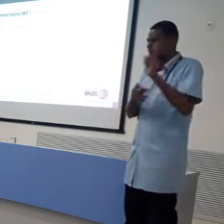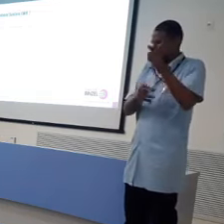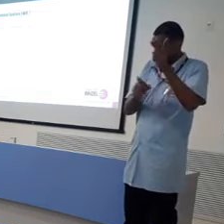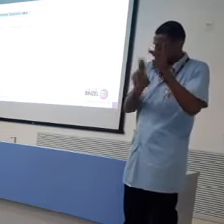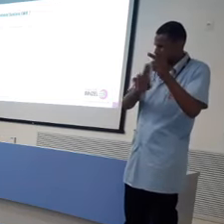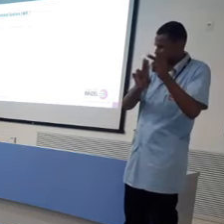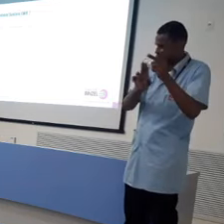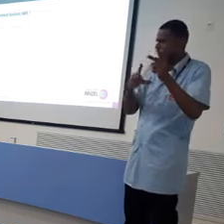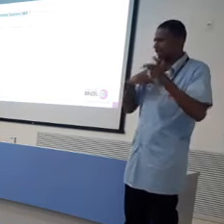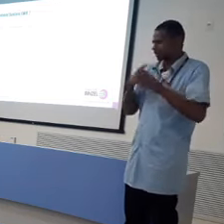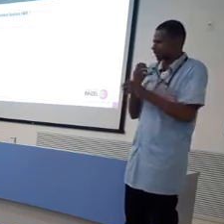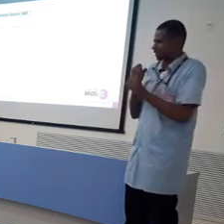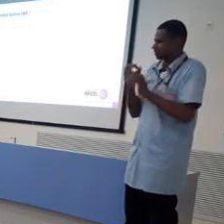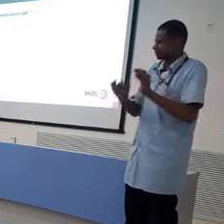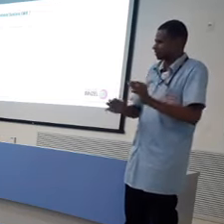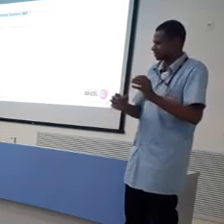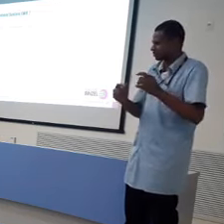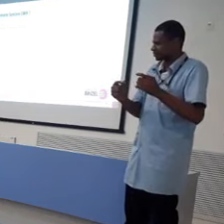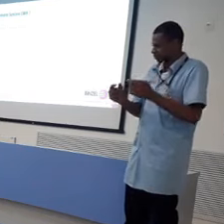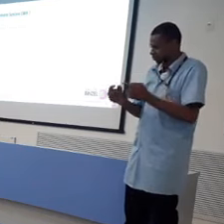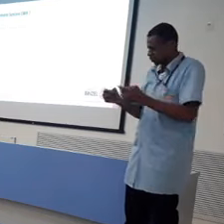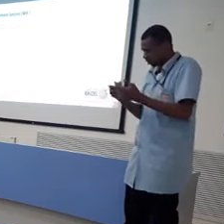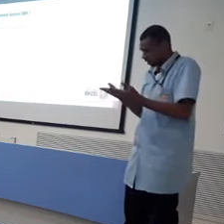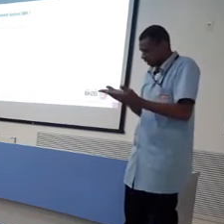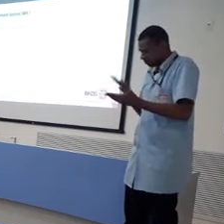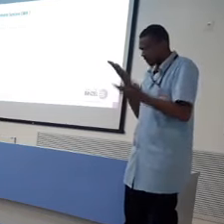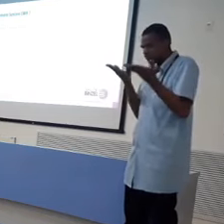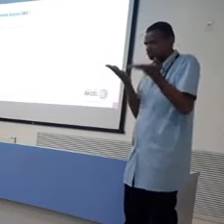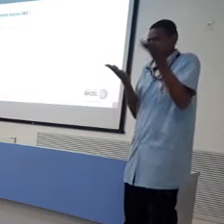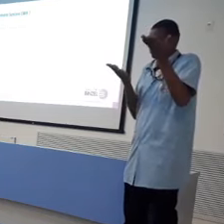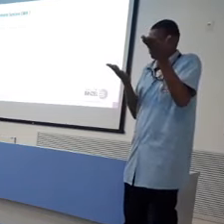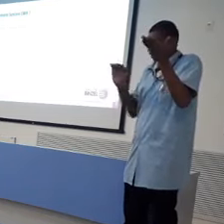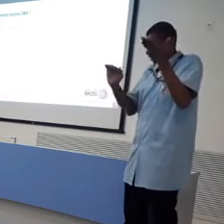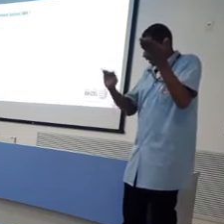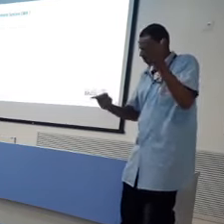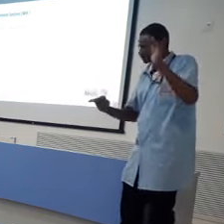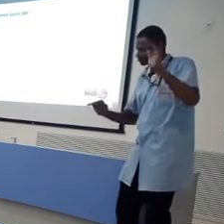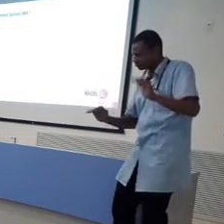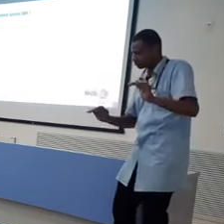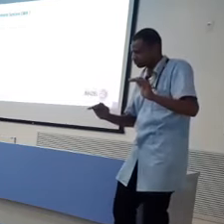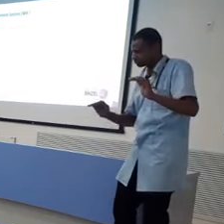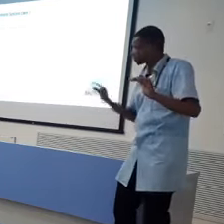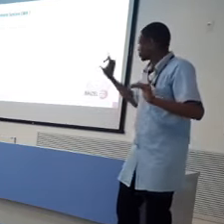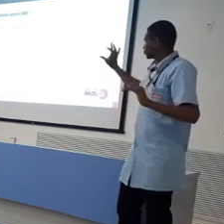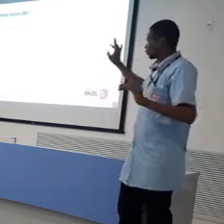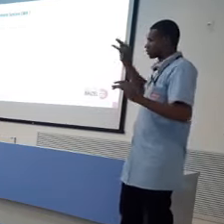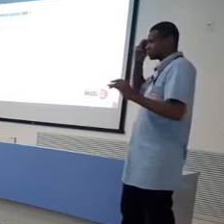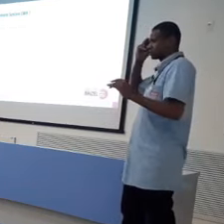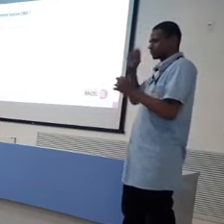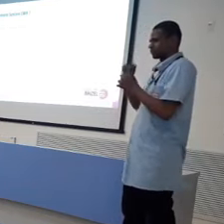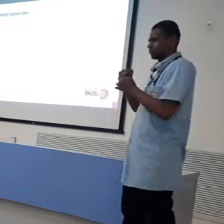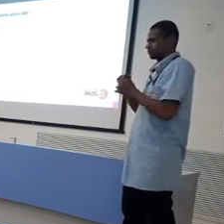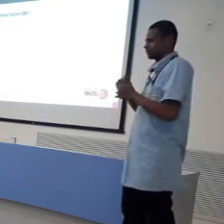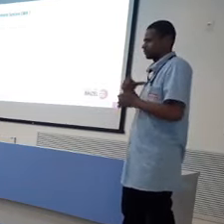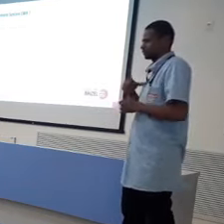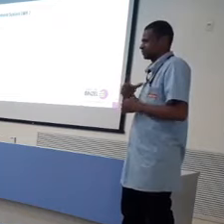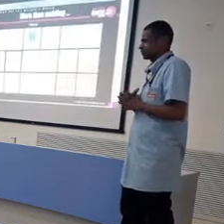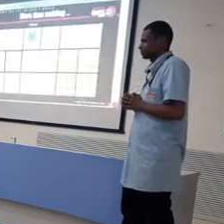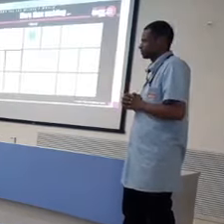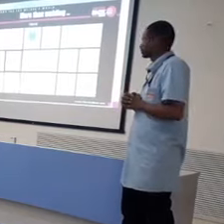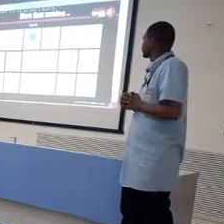cai para 180, 170, ele também cai para 8, 7. E isso é você que faz a seleção. Tá?